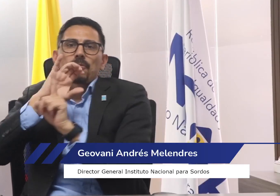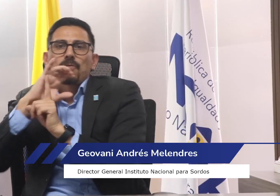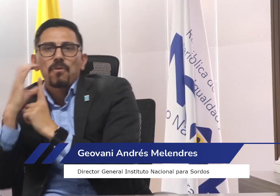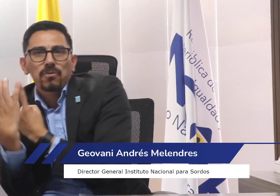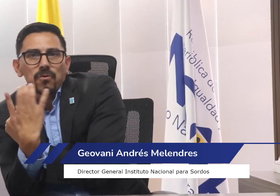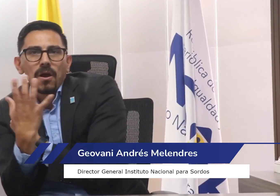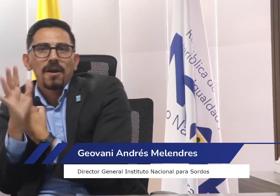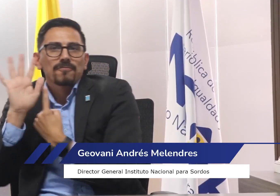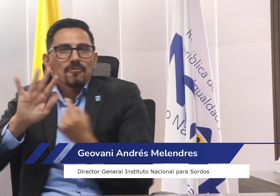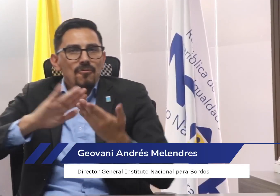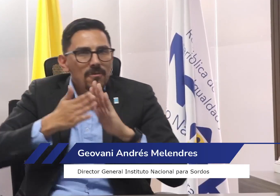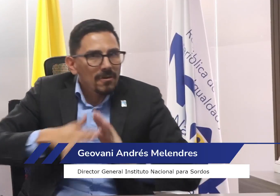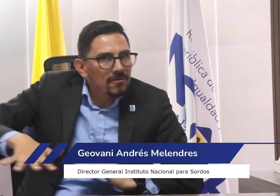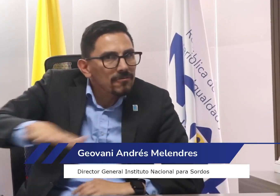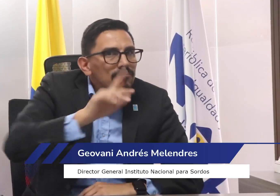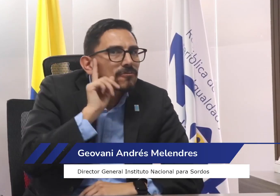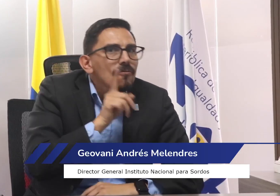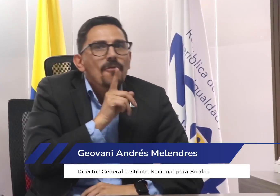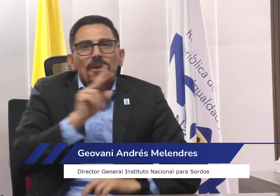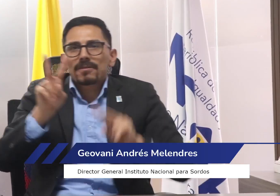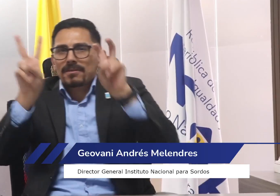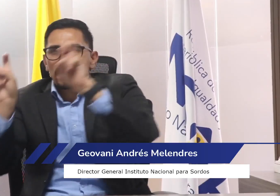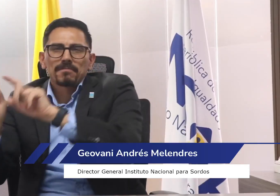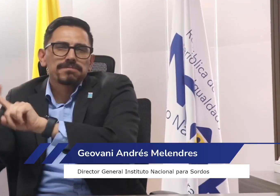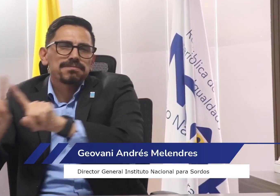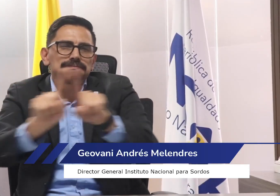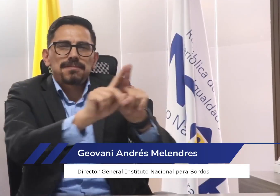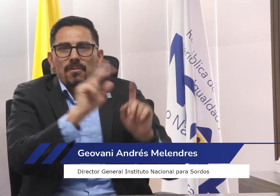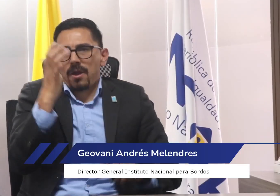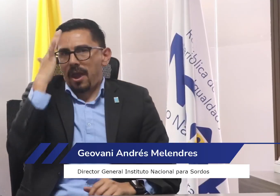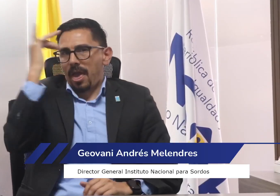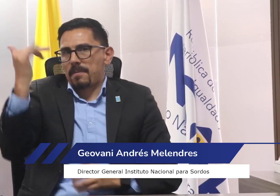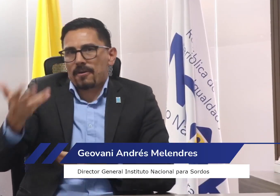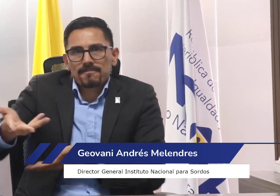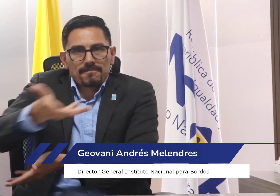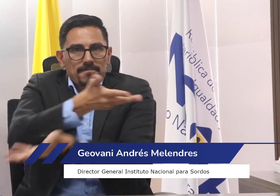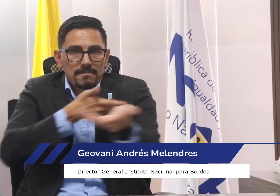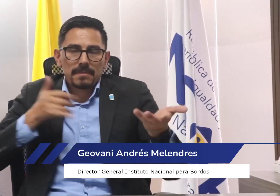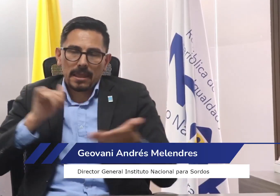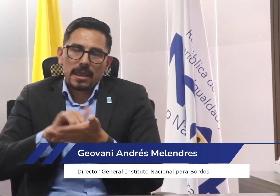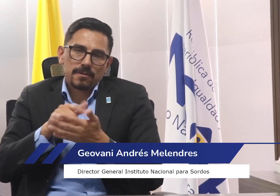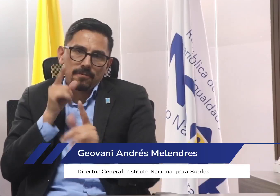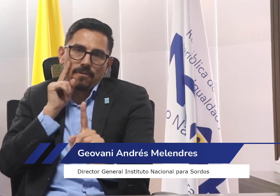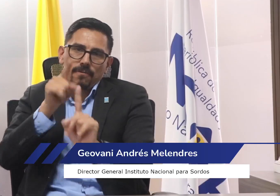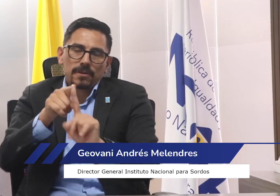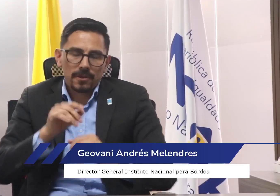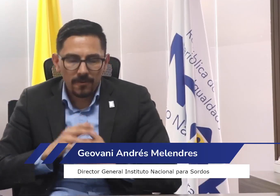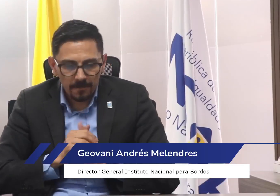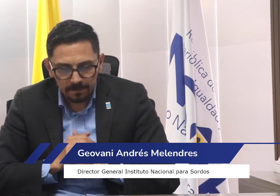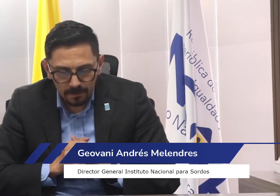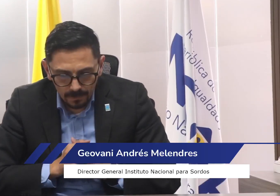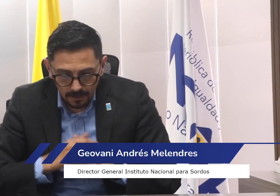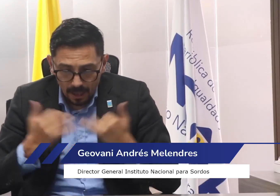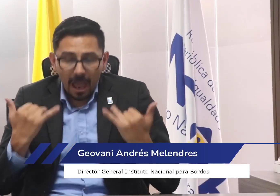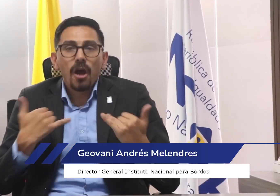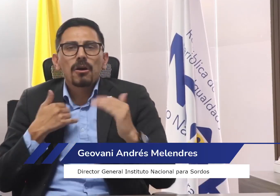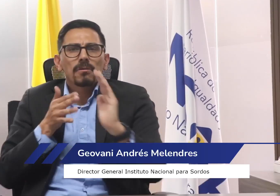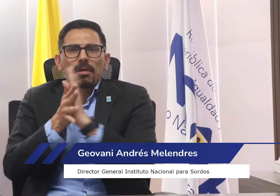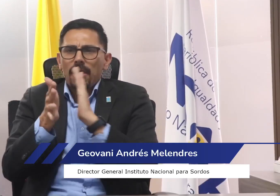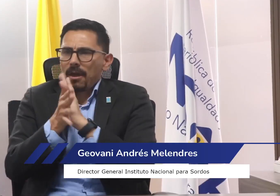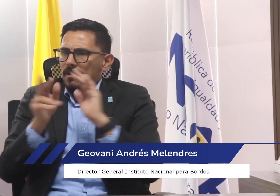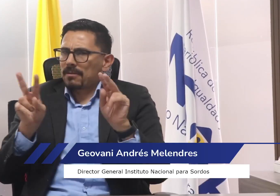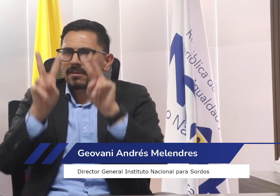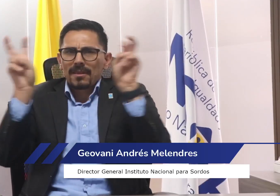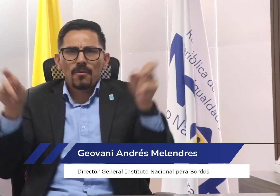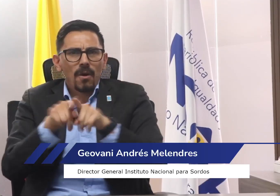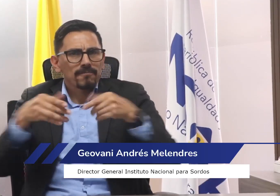divulgar perteneciente a la Subdirección de Promoción y Desarrollo, trabajamos para fortalecer los procesos académicos y de producción de conocimiento que tienen